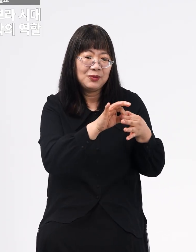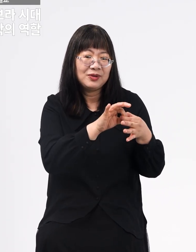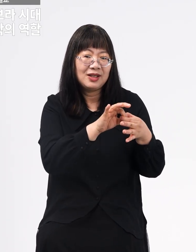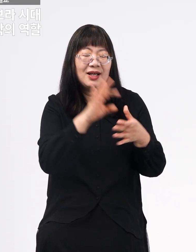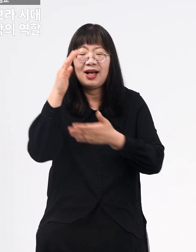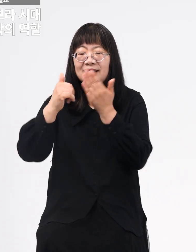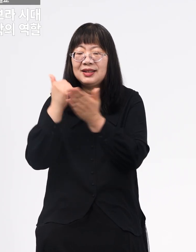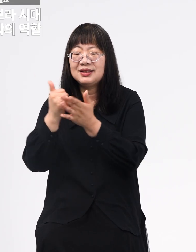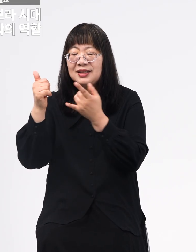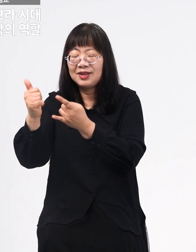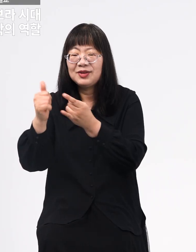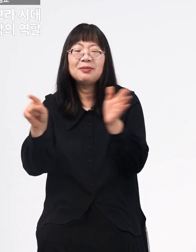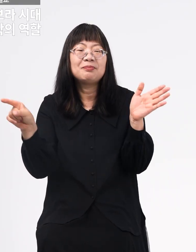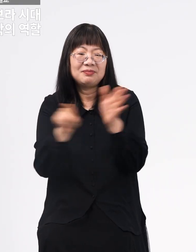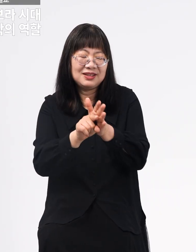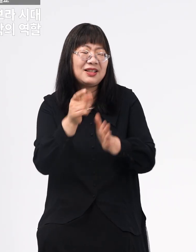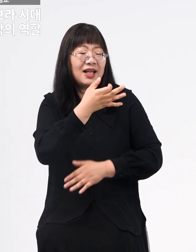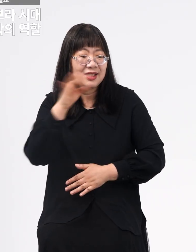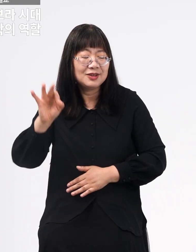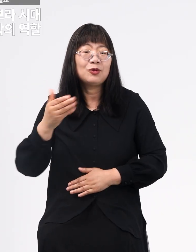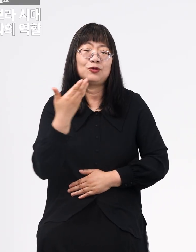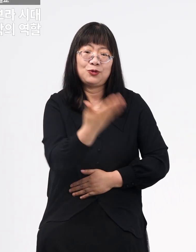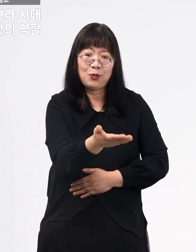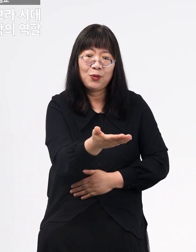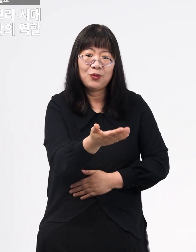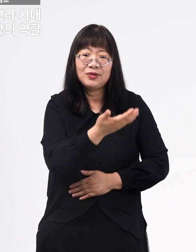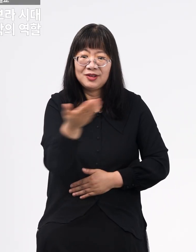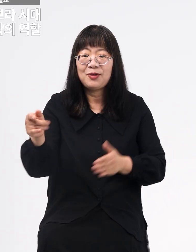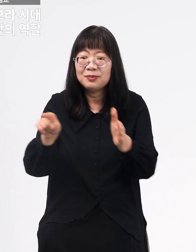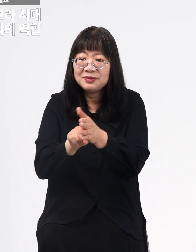한다고요. 믿습니까?